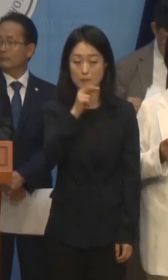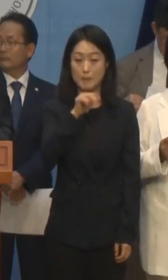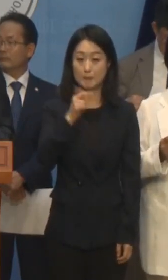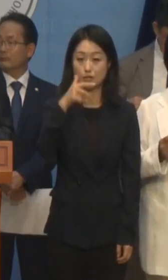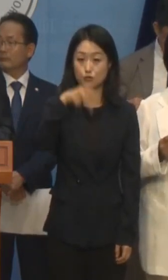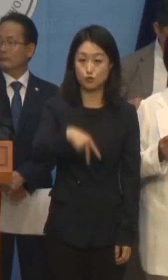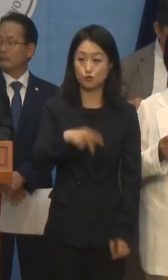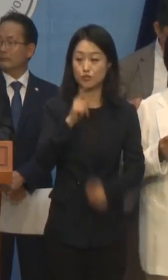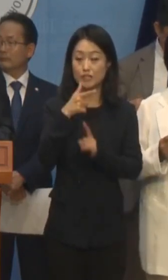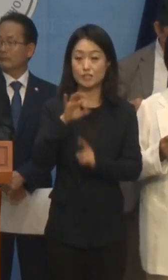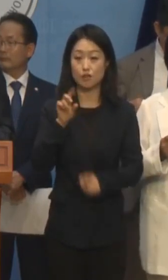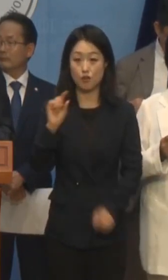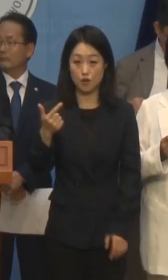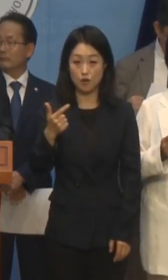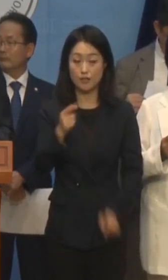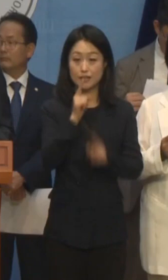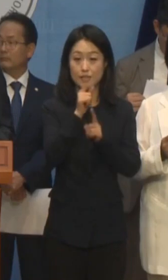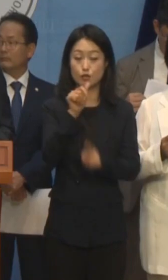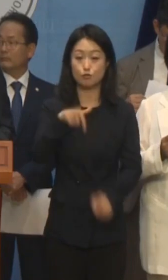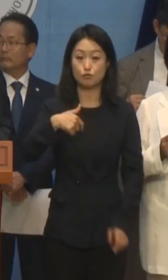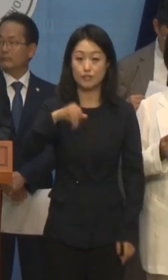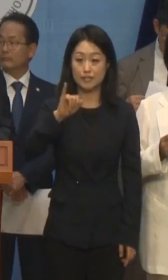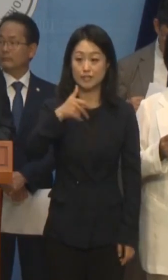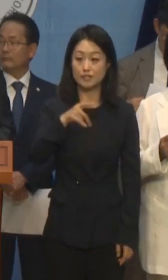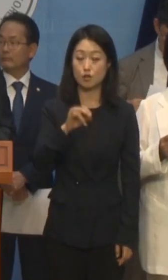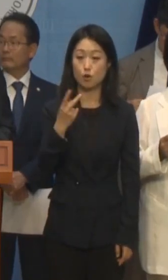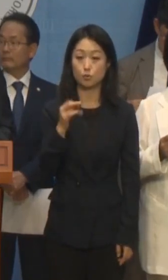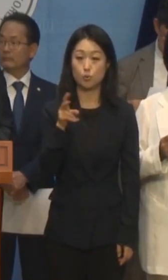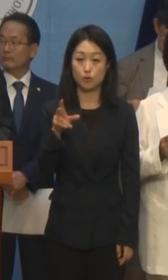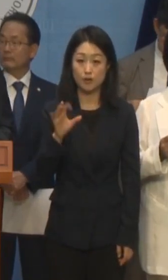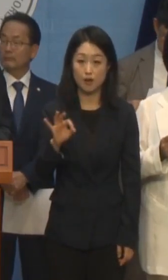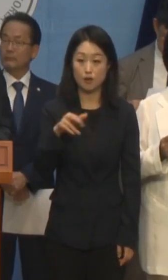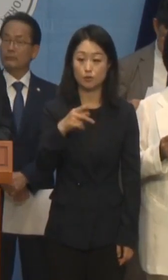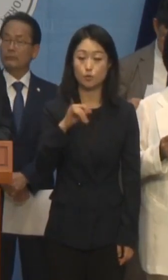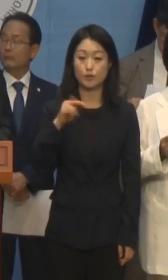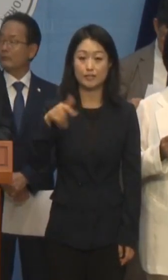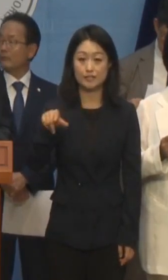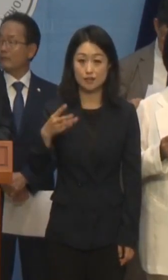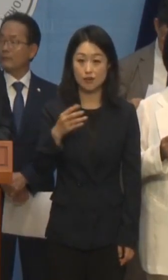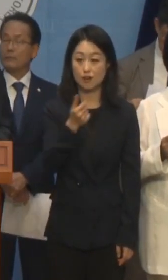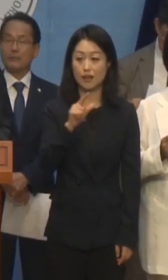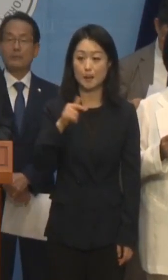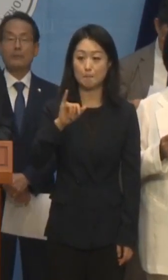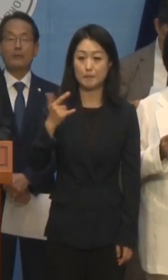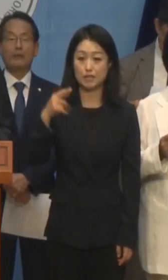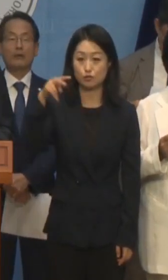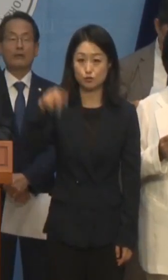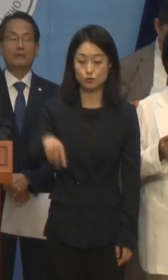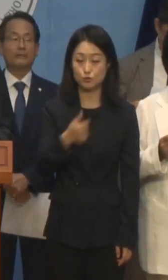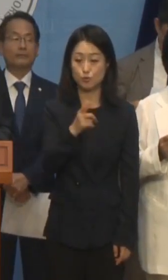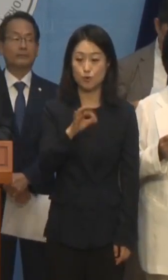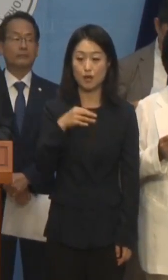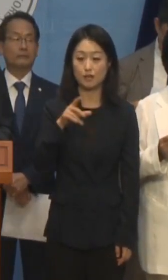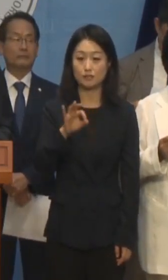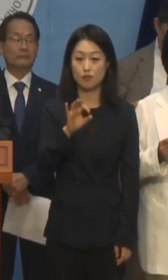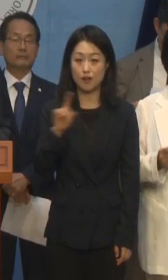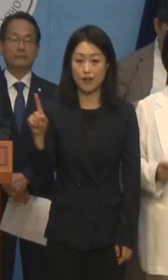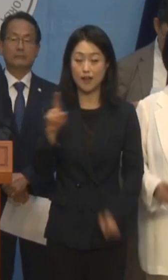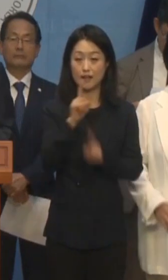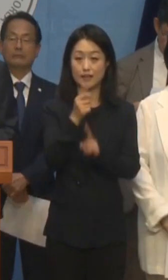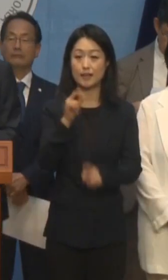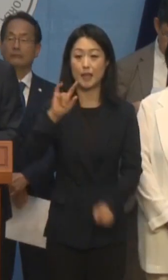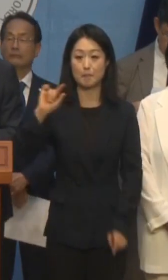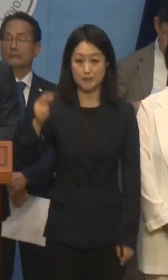박민규, 이정은, 이훈기, 정동영, 조인철, 한민수, 황정아,